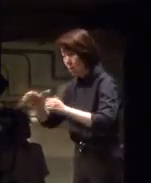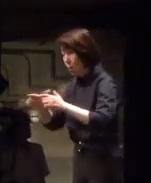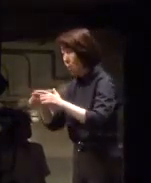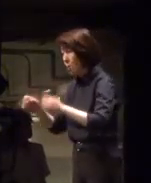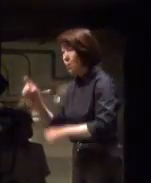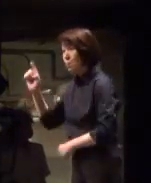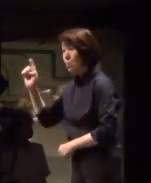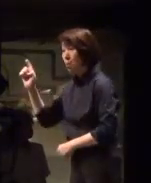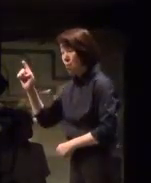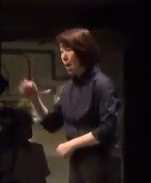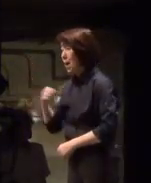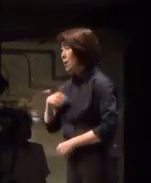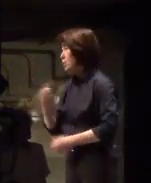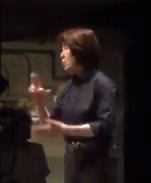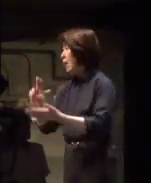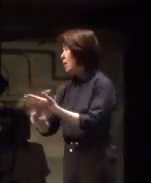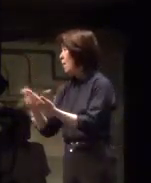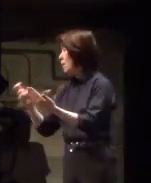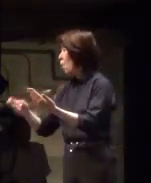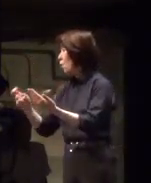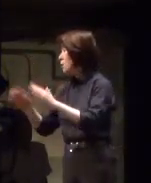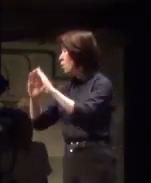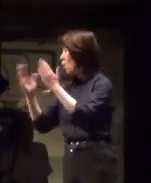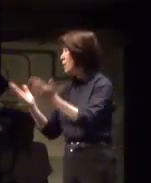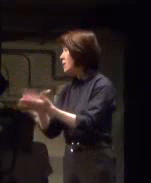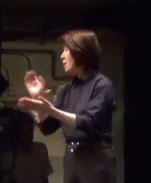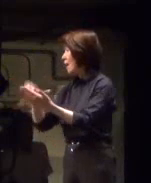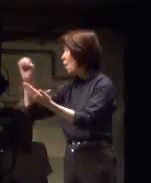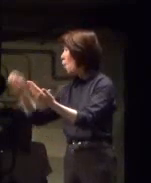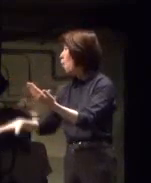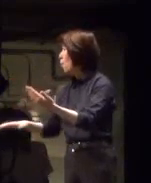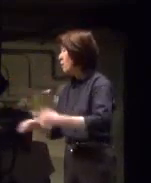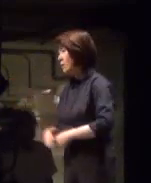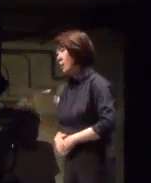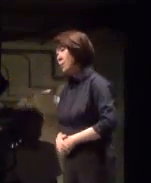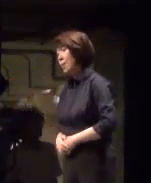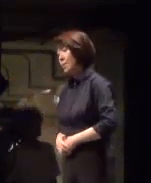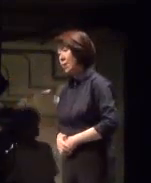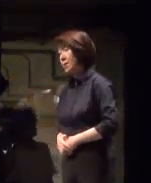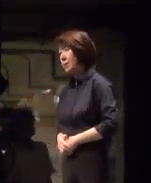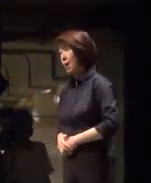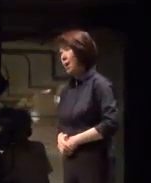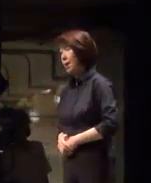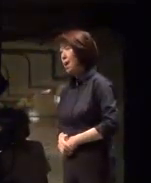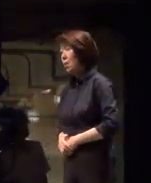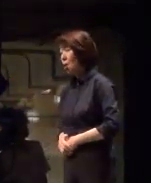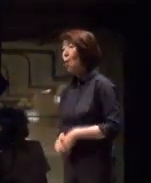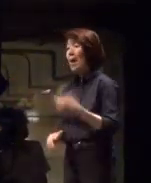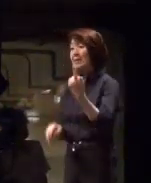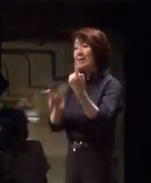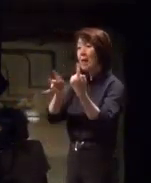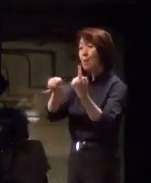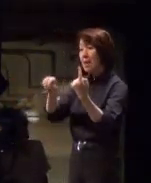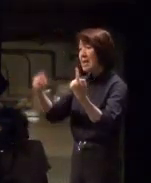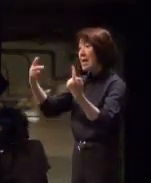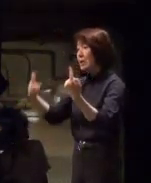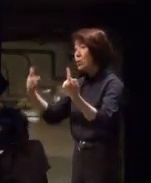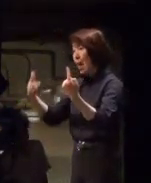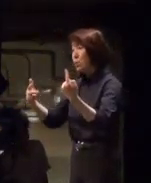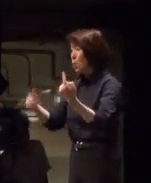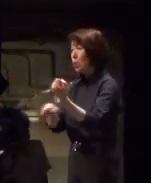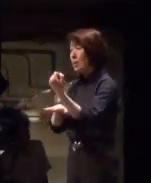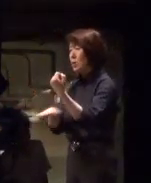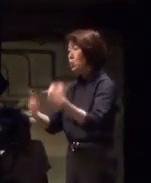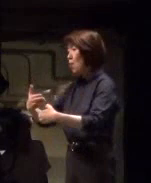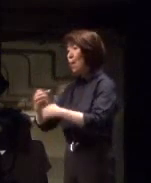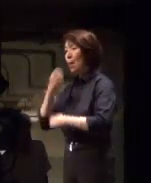国は自分が決めた法律の一切を保護にしてしまいました。1ミリシーベルトなんていう基準はもう守れ